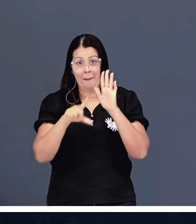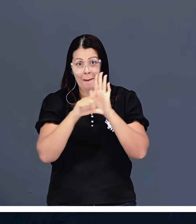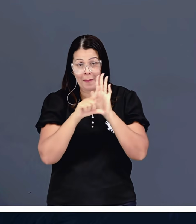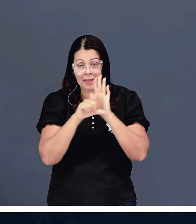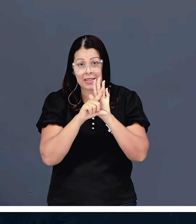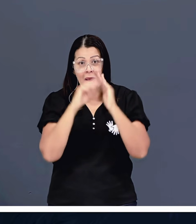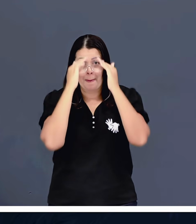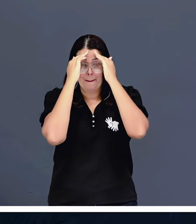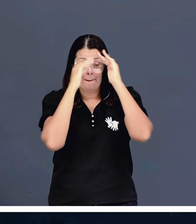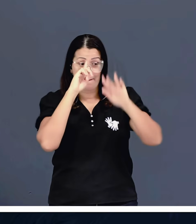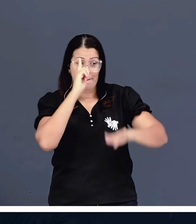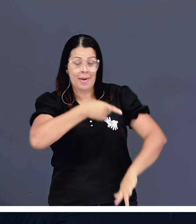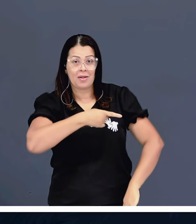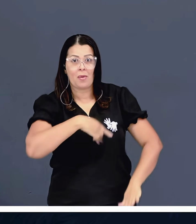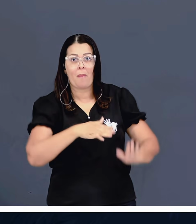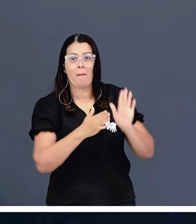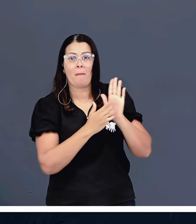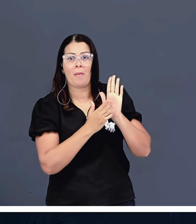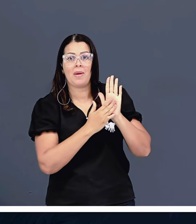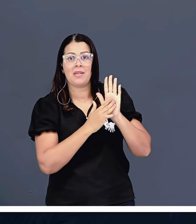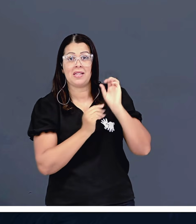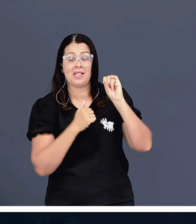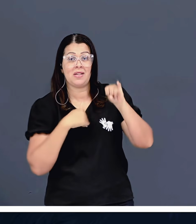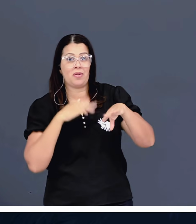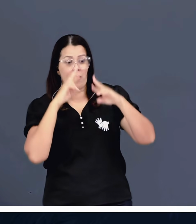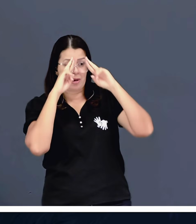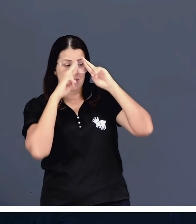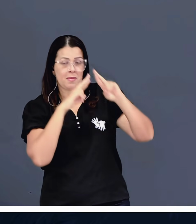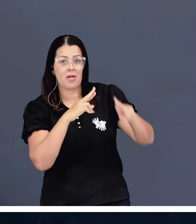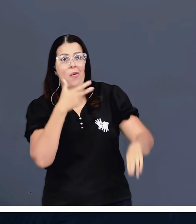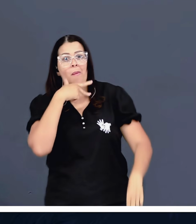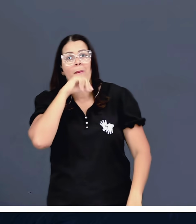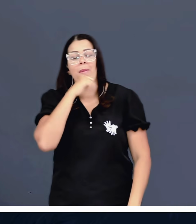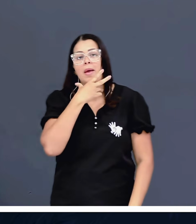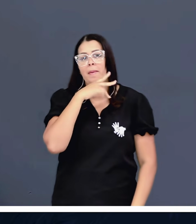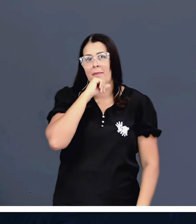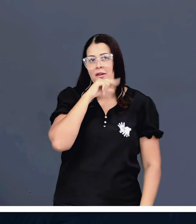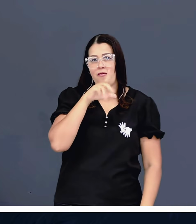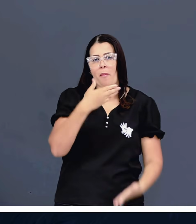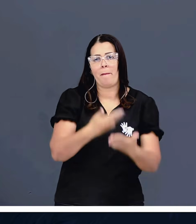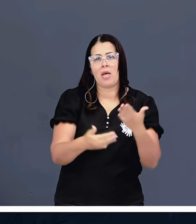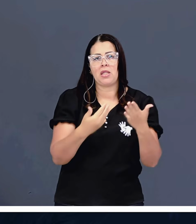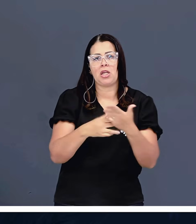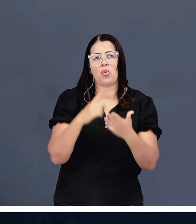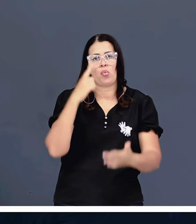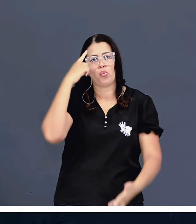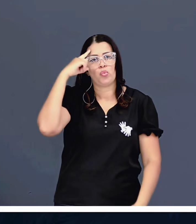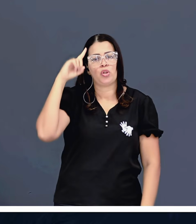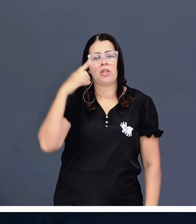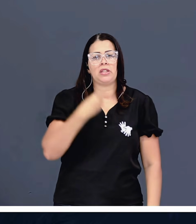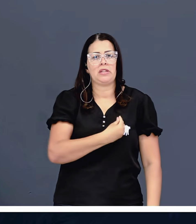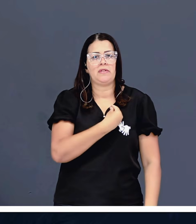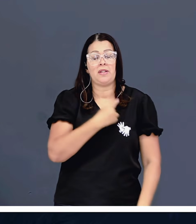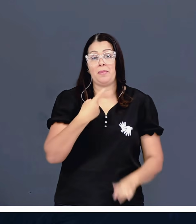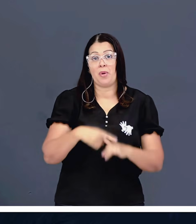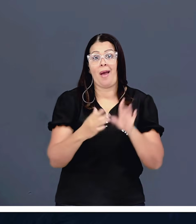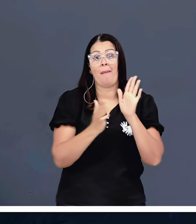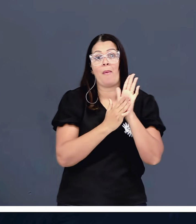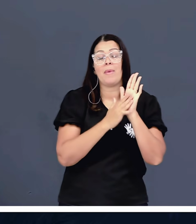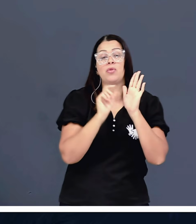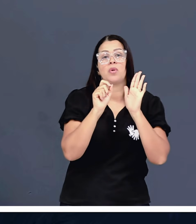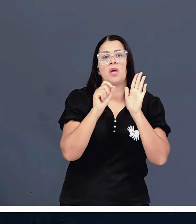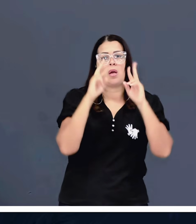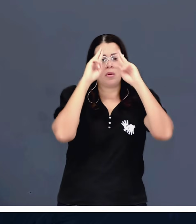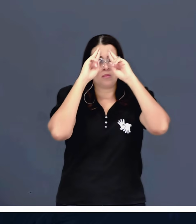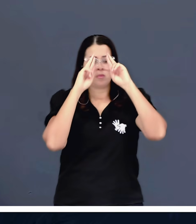promessa. Se eu não honro meu pai e minha mãe, a palavra diz que eu vou perdendo um dia de vida aqui na terra. Porque a promessa é o quê?